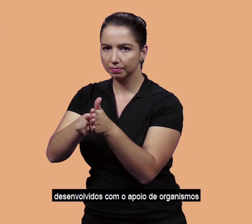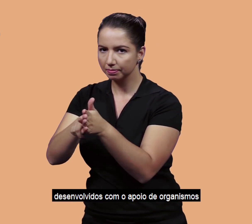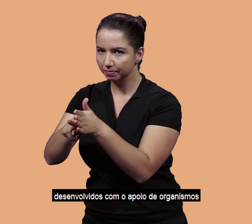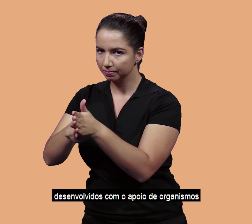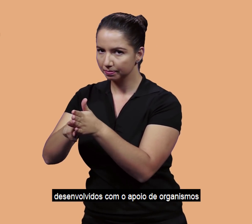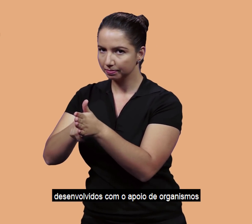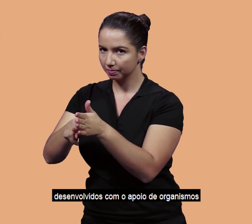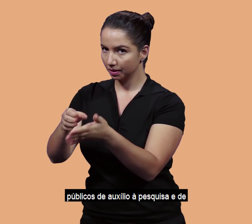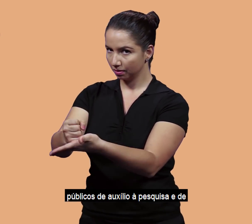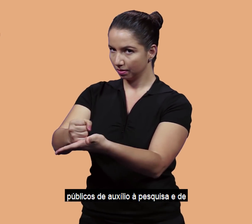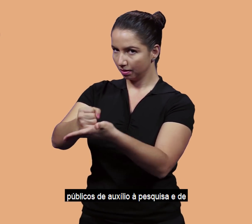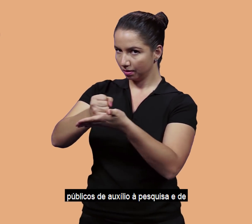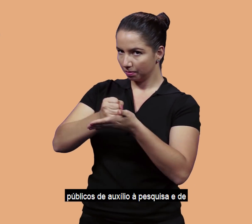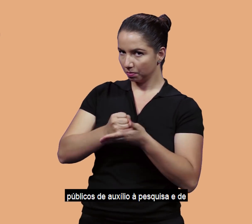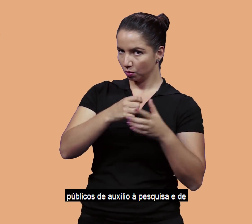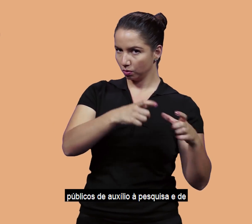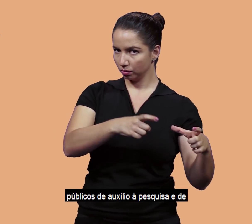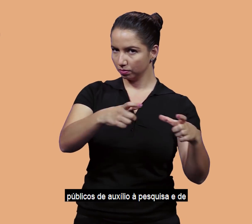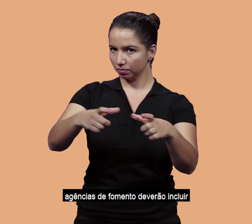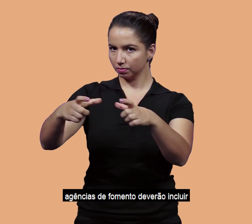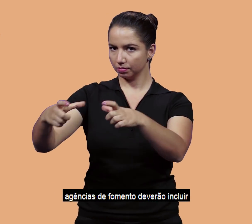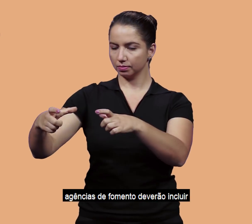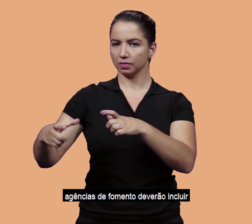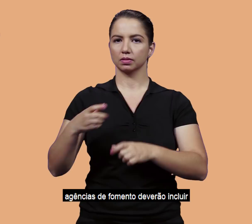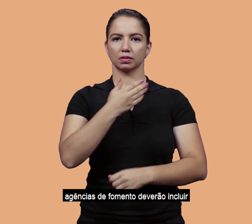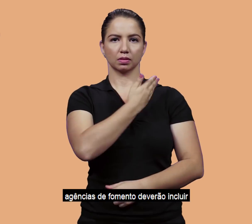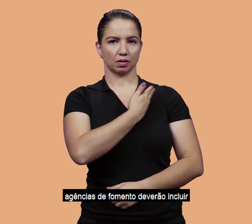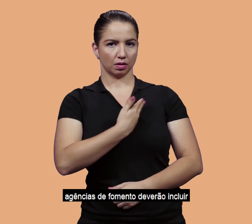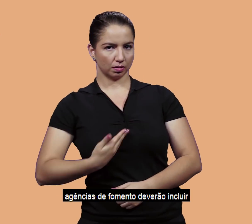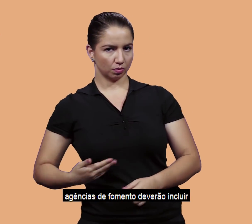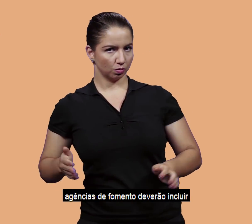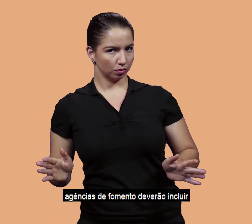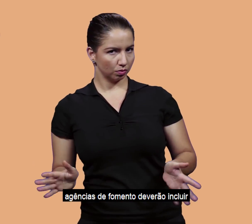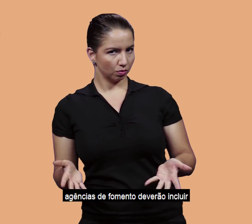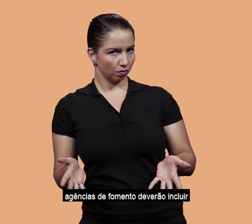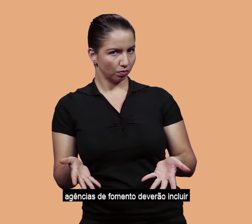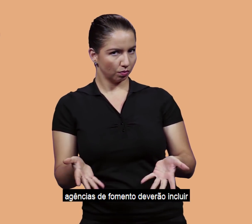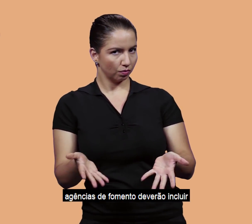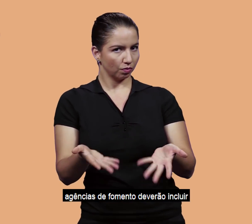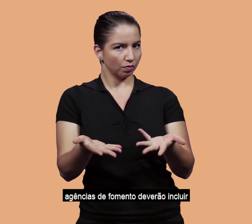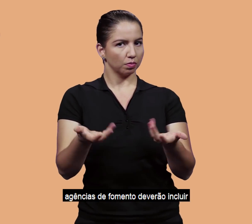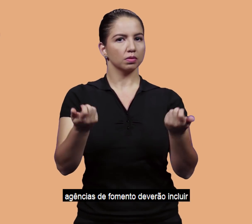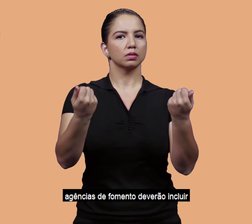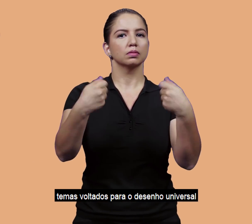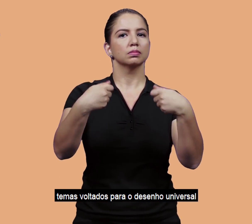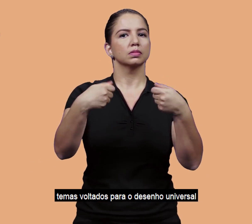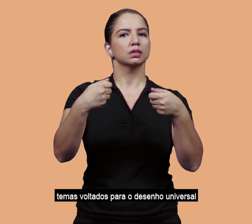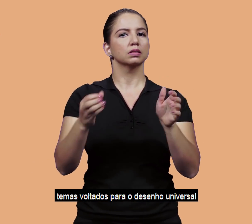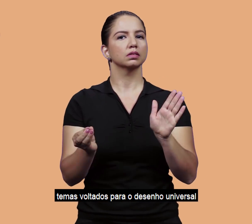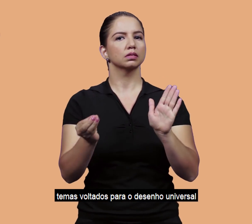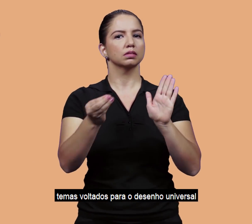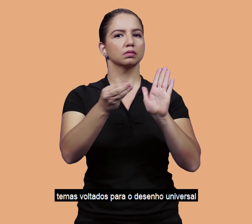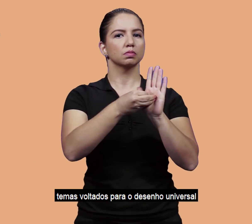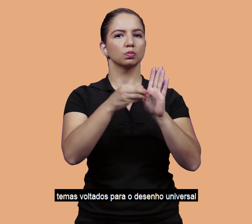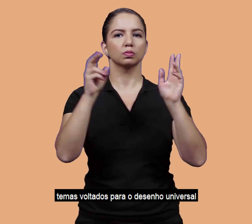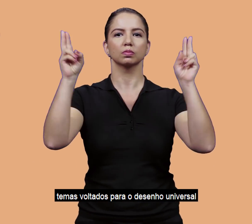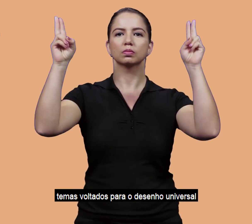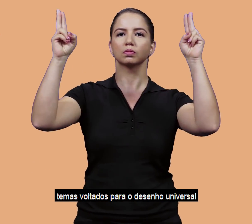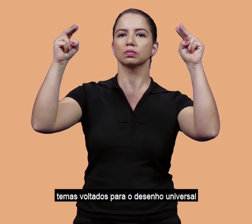organismos públicos de auxílio à pesquisa e de agências de fomento deverão incluir temas voltados para o desenho